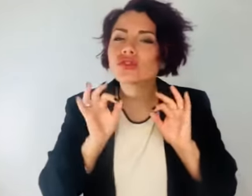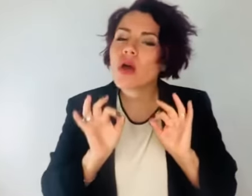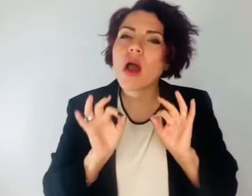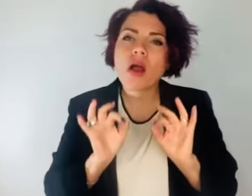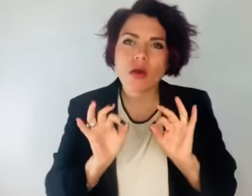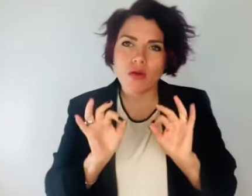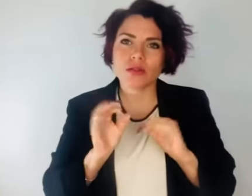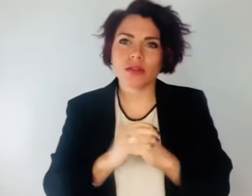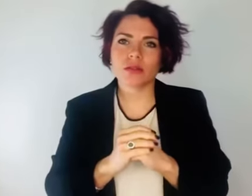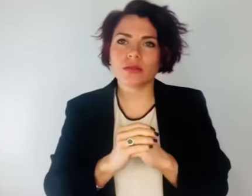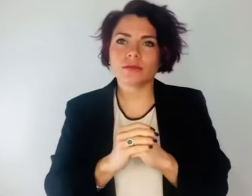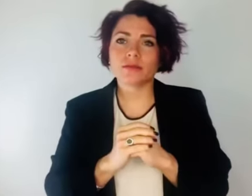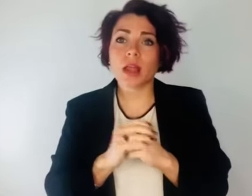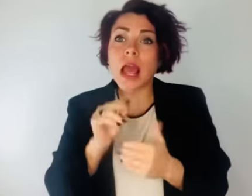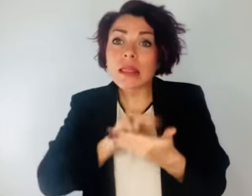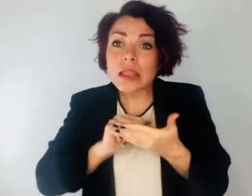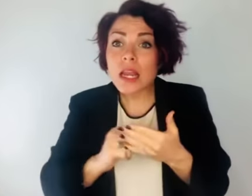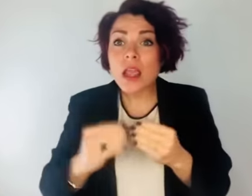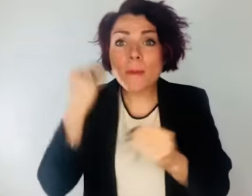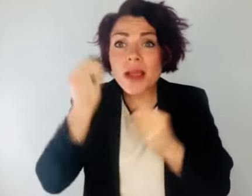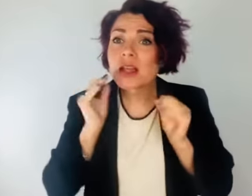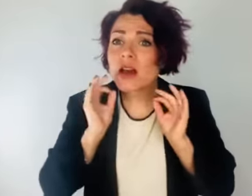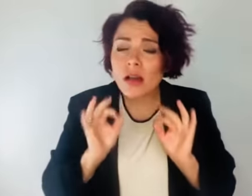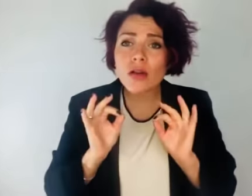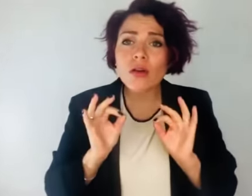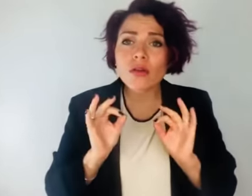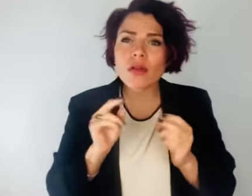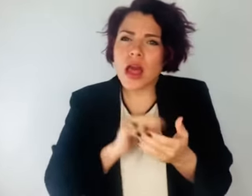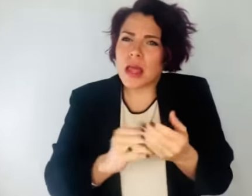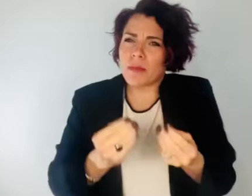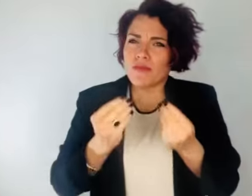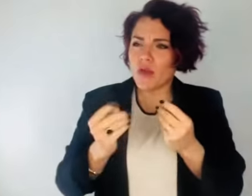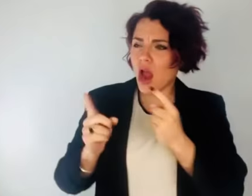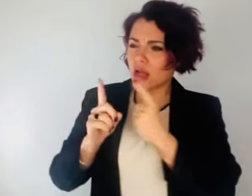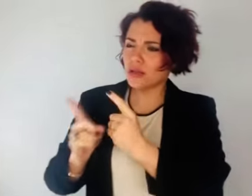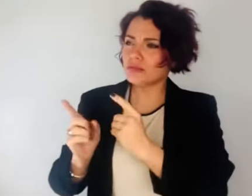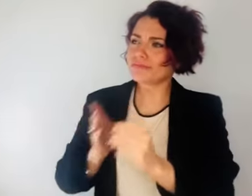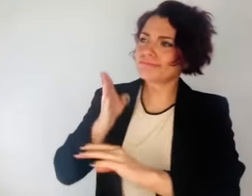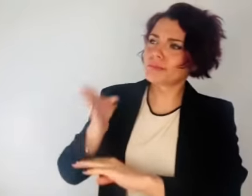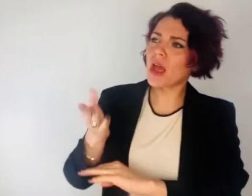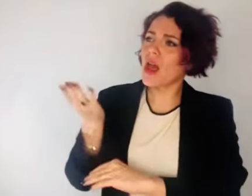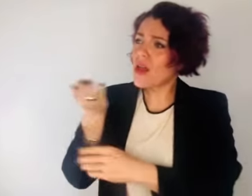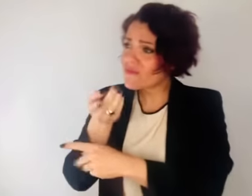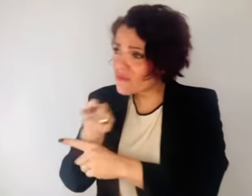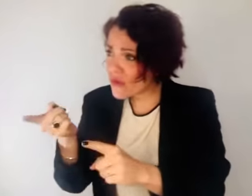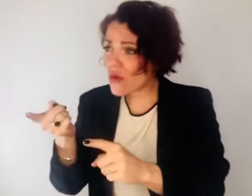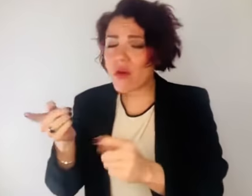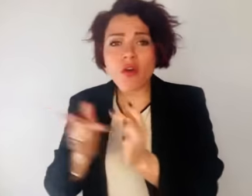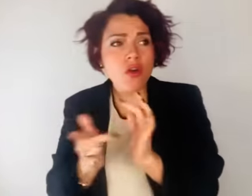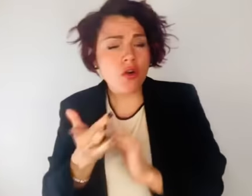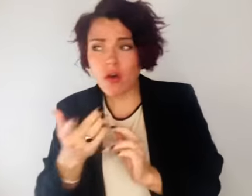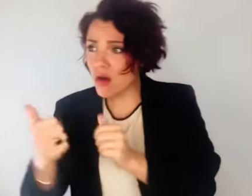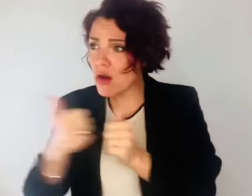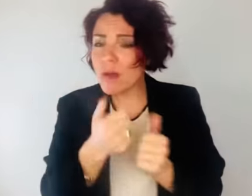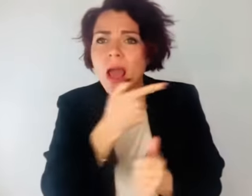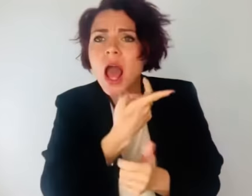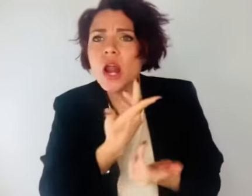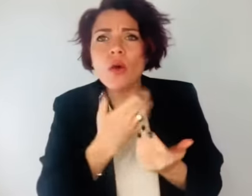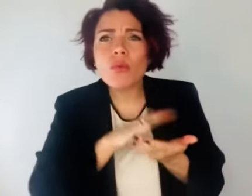teologia dalla religione che viene insegnata dagli scribi così vanno dai discepoli dicono come fate a seguire gesù